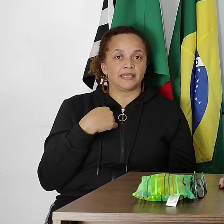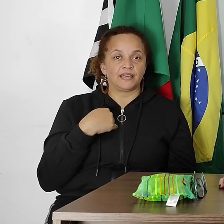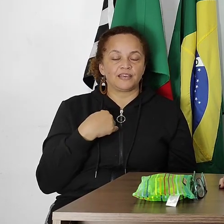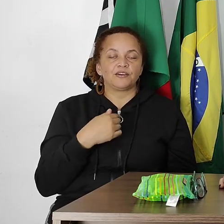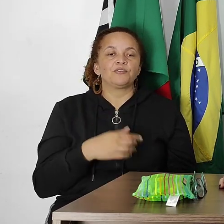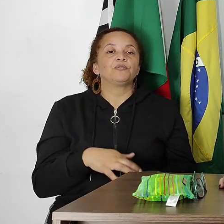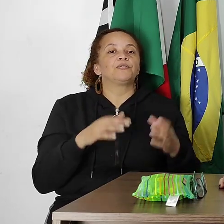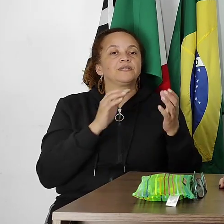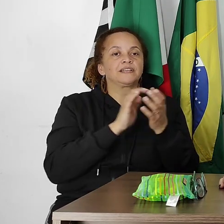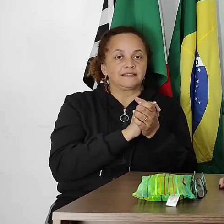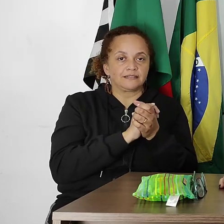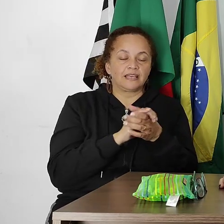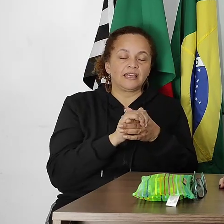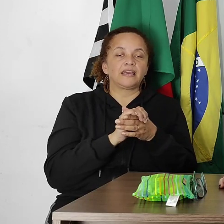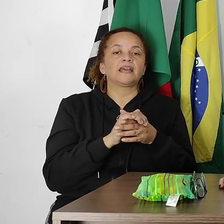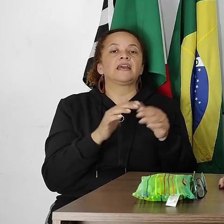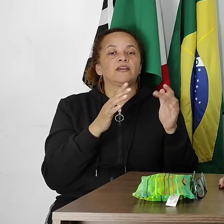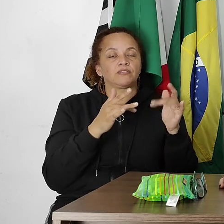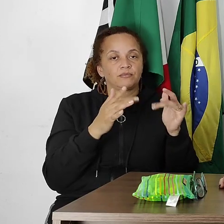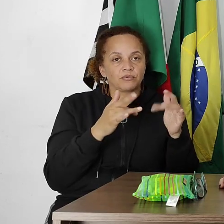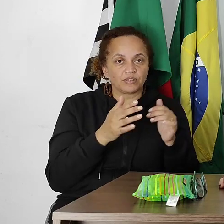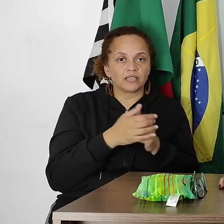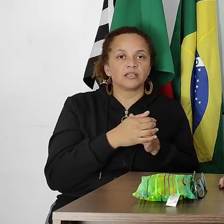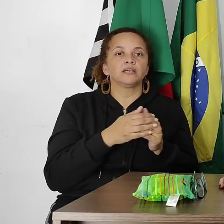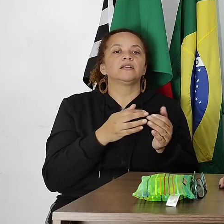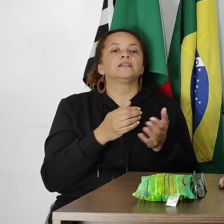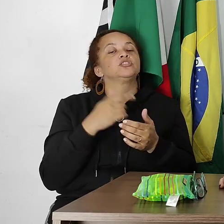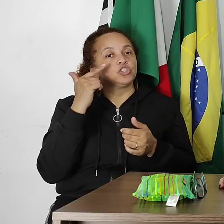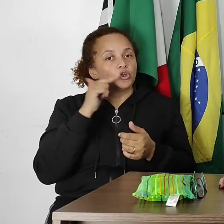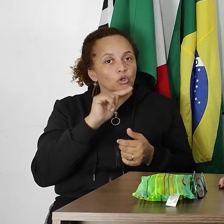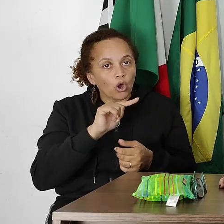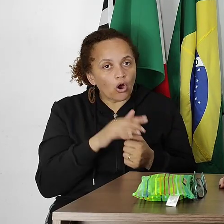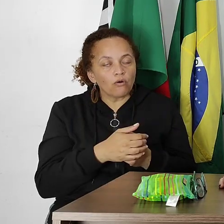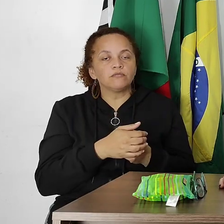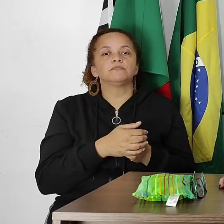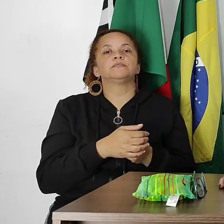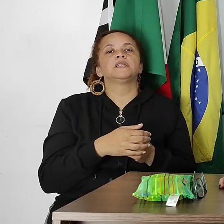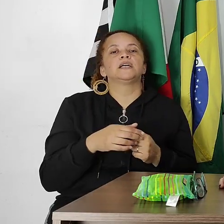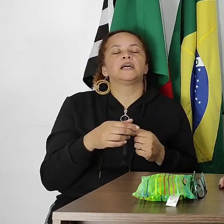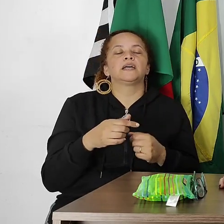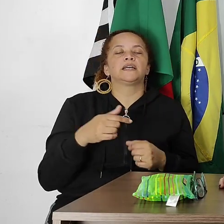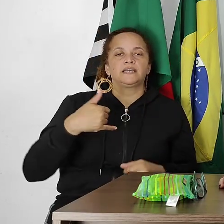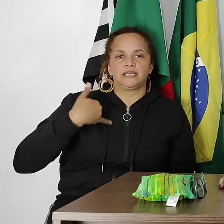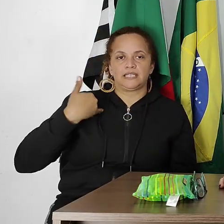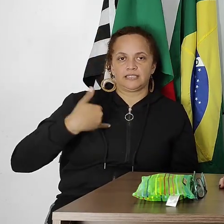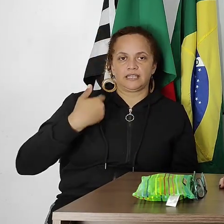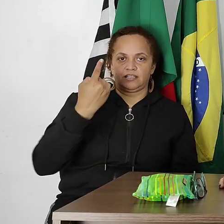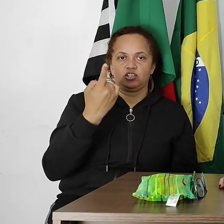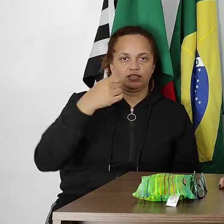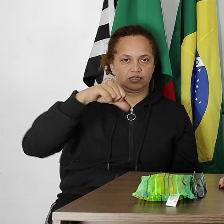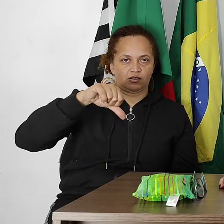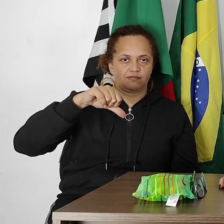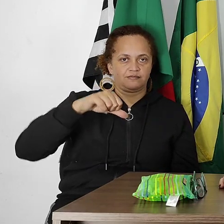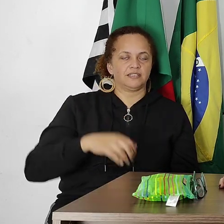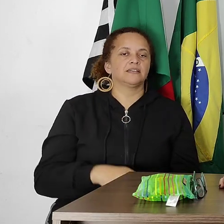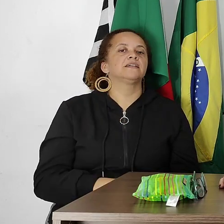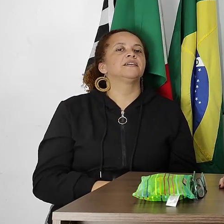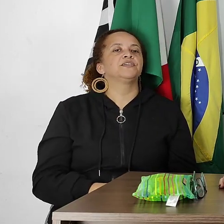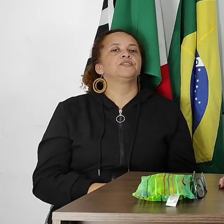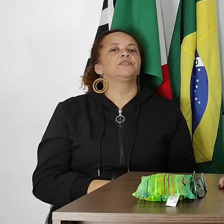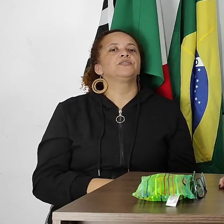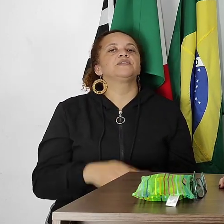19 anos. Aos 19 anos fiquei grávida, né? A gente foi comemorar um aniversário